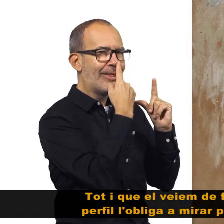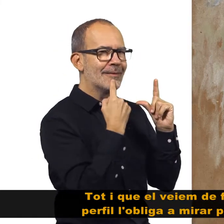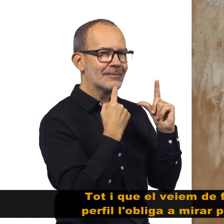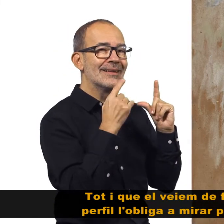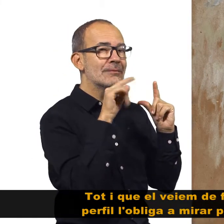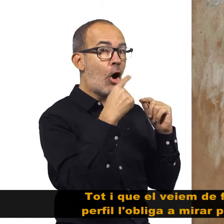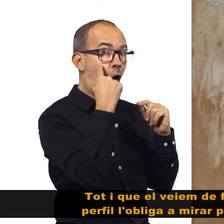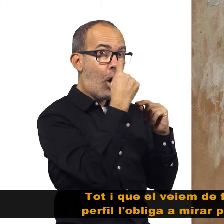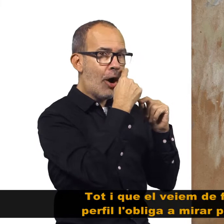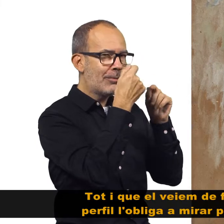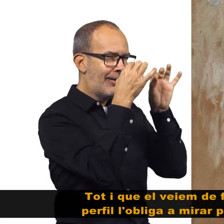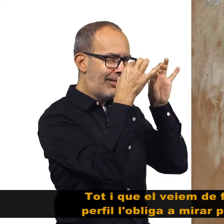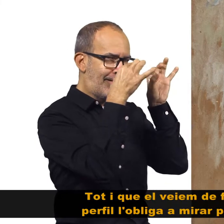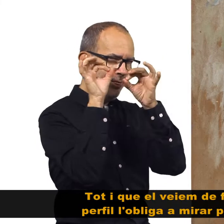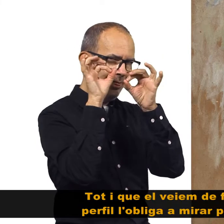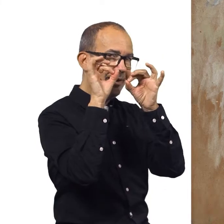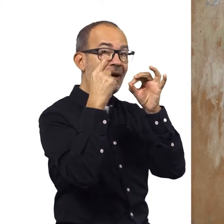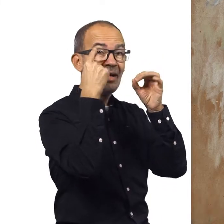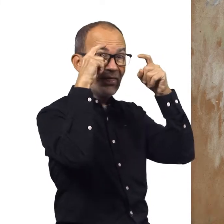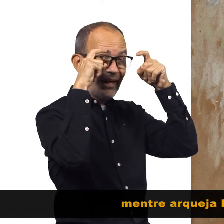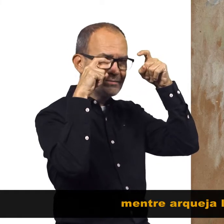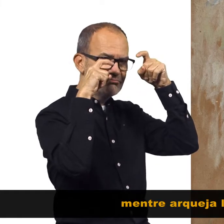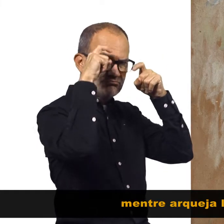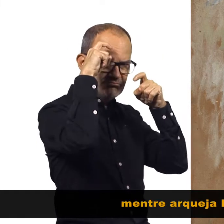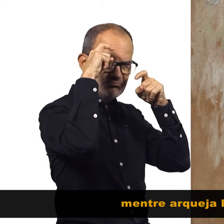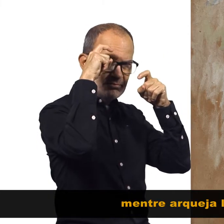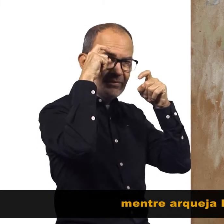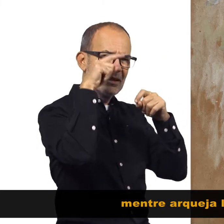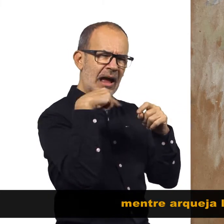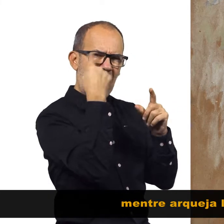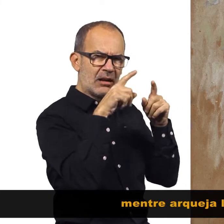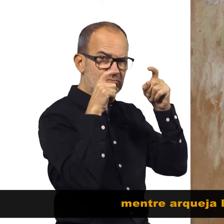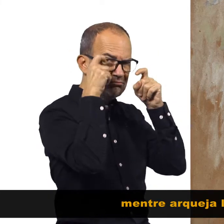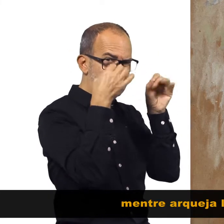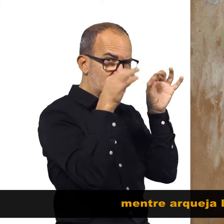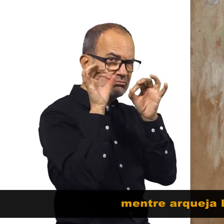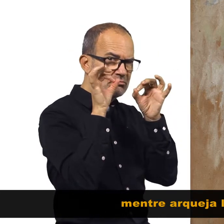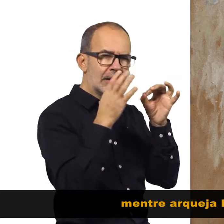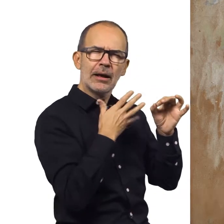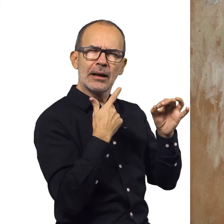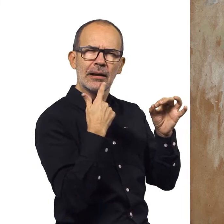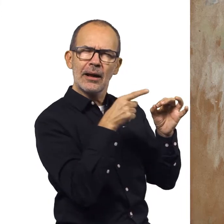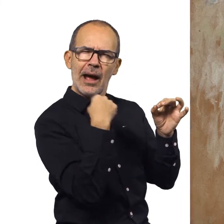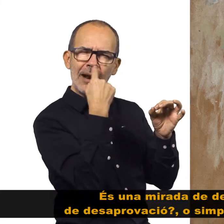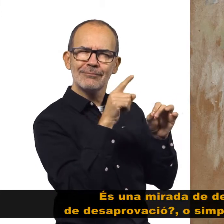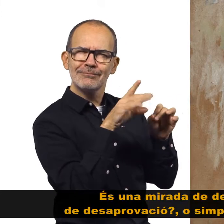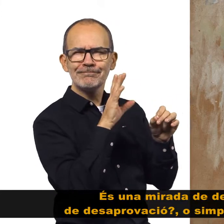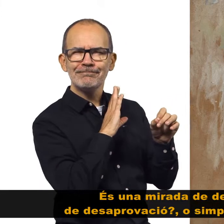Tot i que el veiem de front, un lleuger perfil l'obliga a mirar per la cua de l'ull mentre arqueja les celles. És una mirada